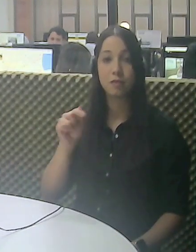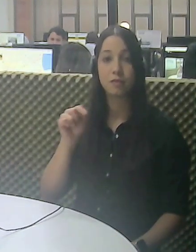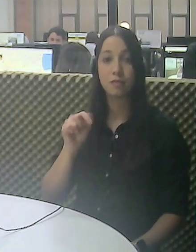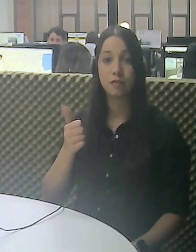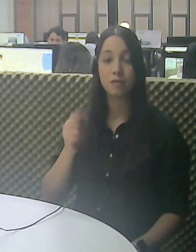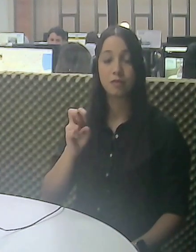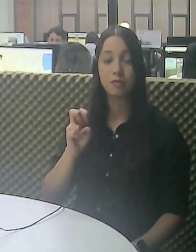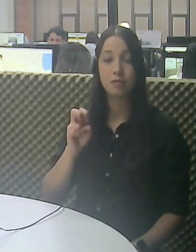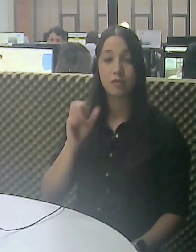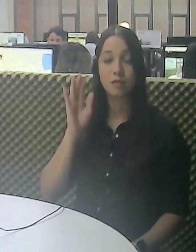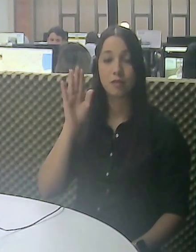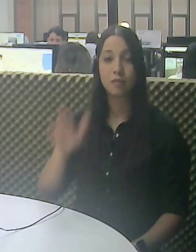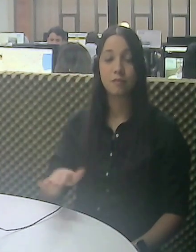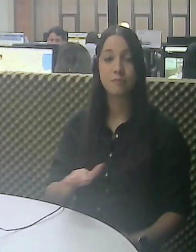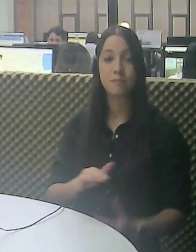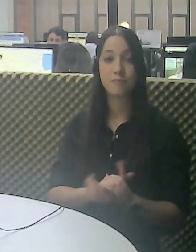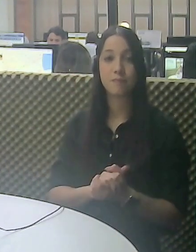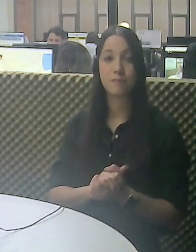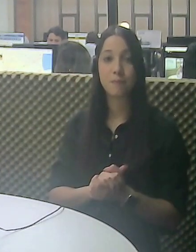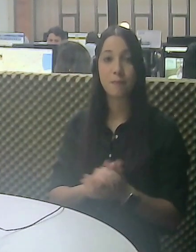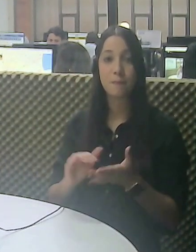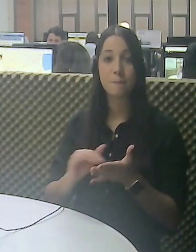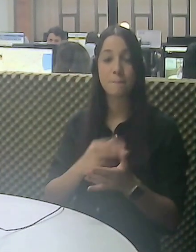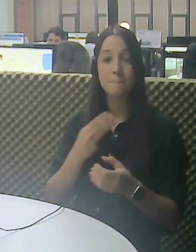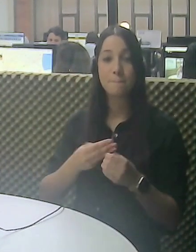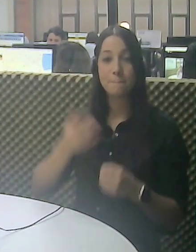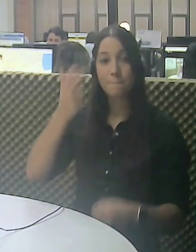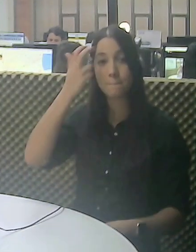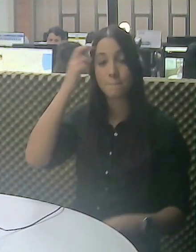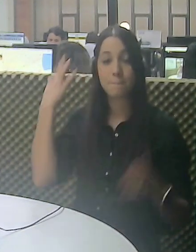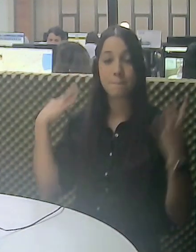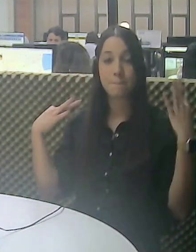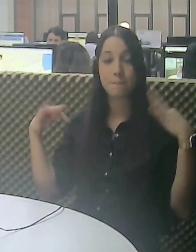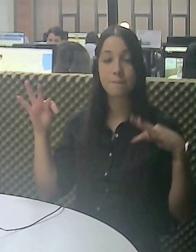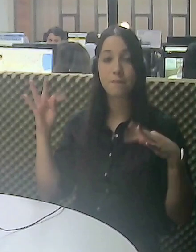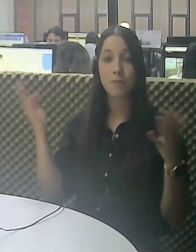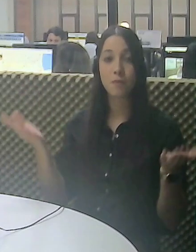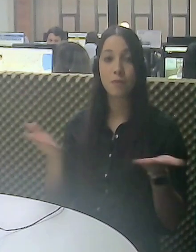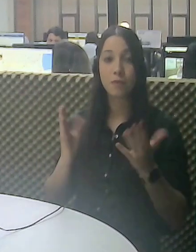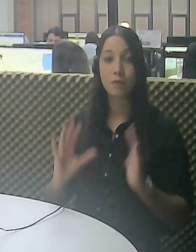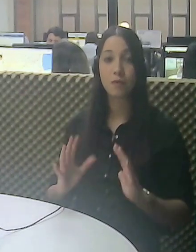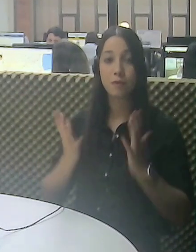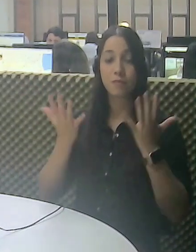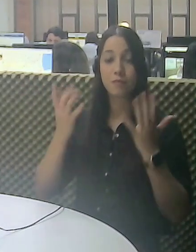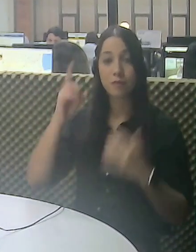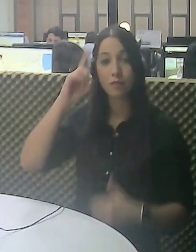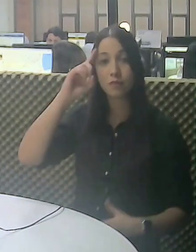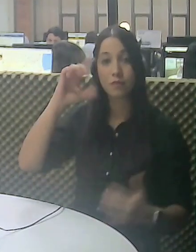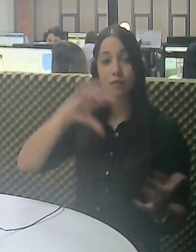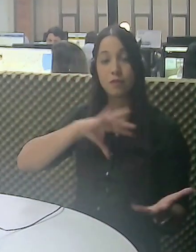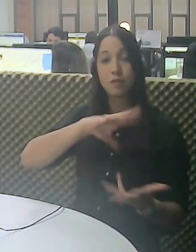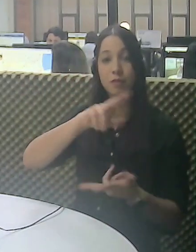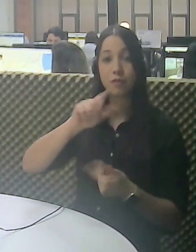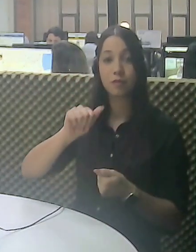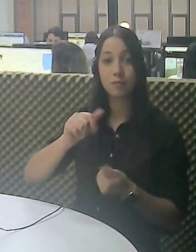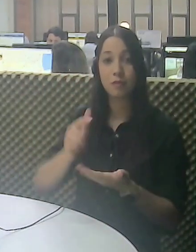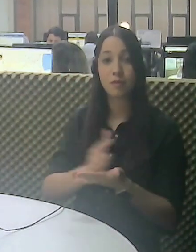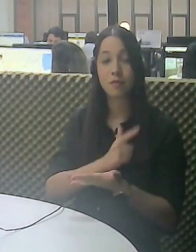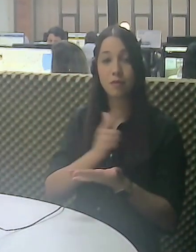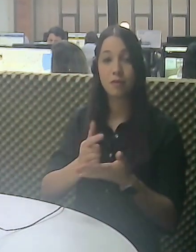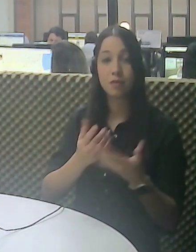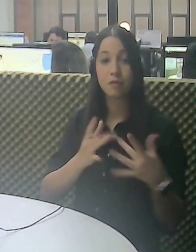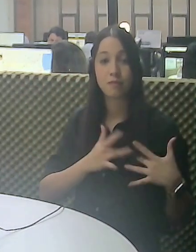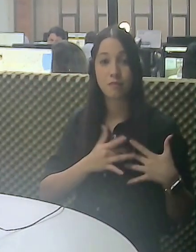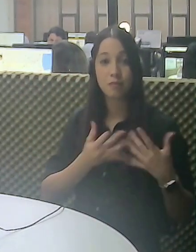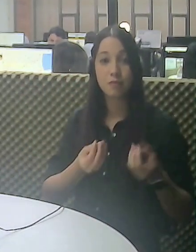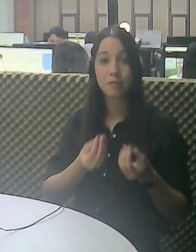tarde. A Secretaria Municipal de Cultura e Turismo celebra hoje o Dia Internacional da Doação de Livros.